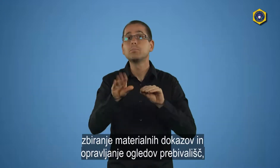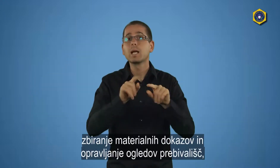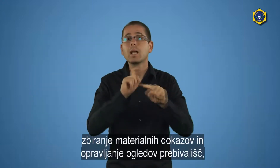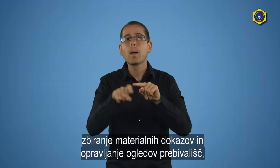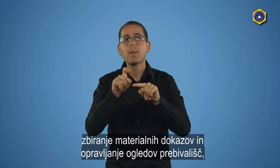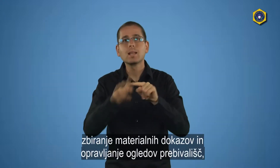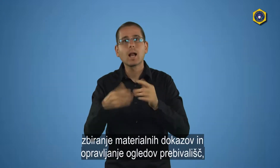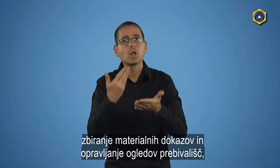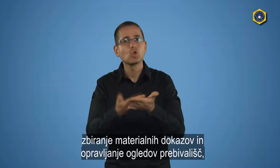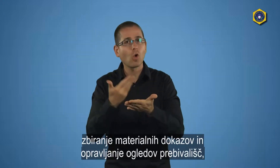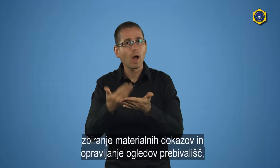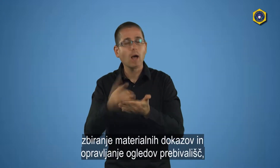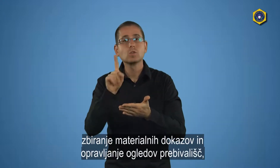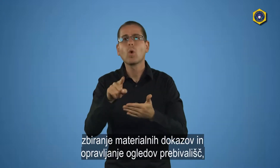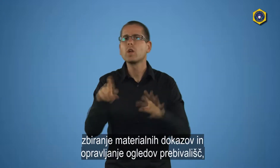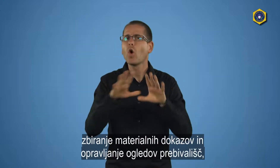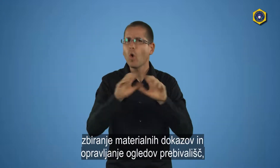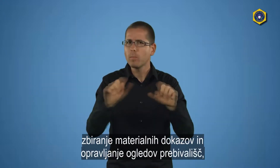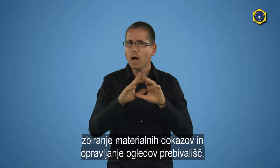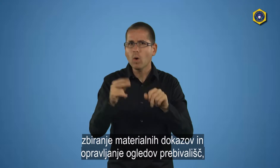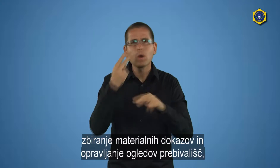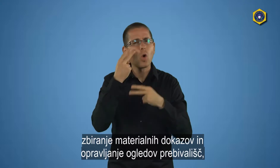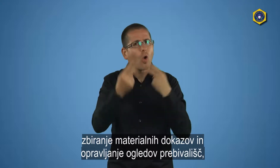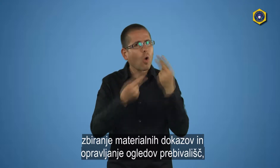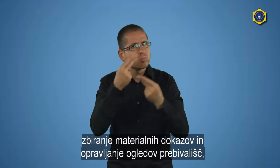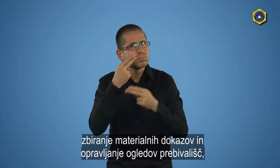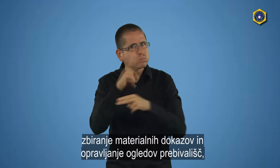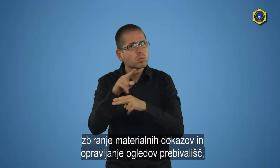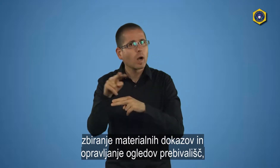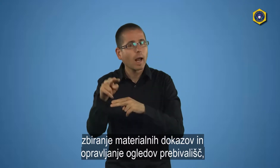Zbiranje materialnih dokazov in opravljanje ogledov prebivališč.